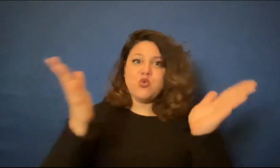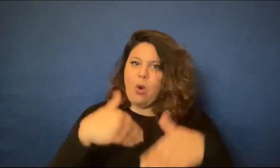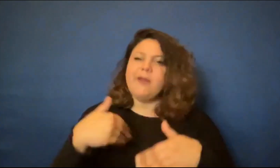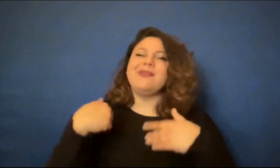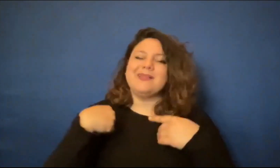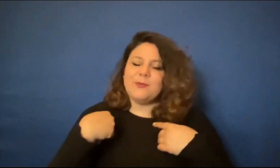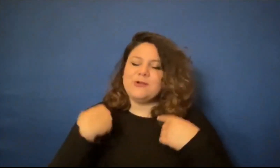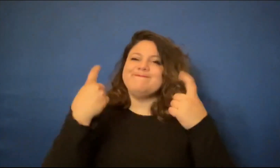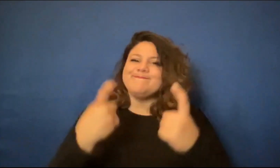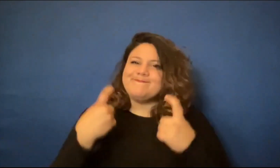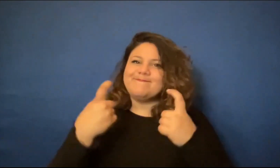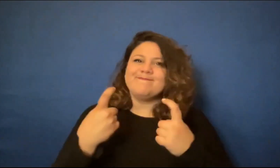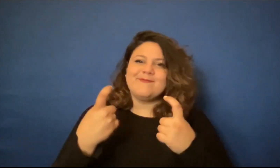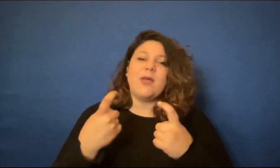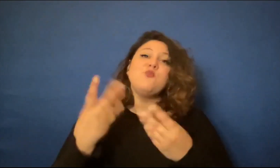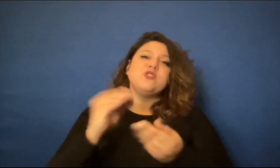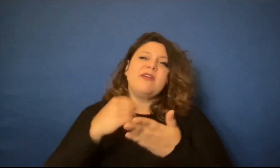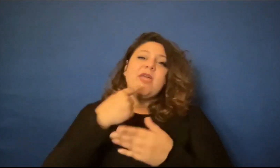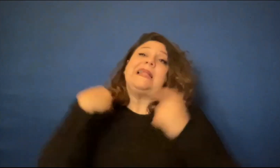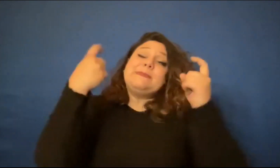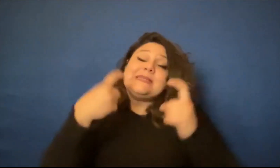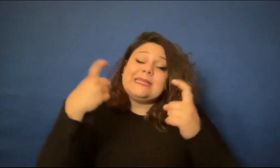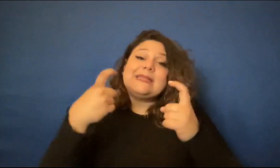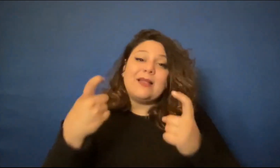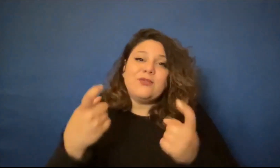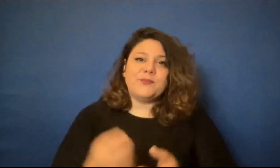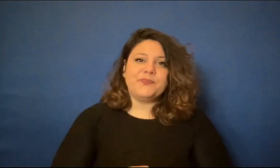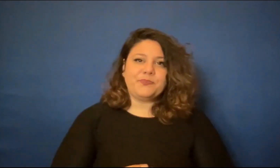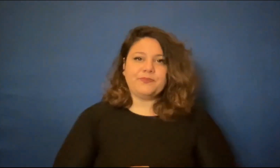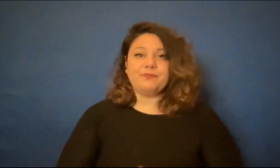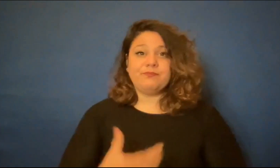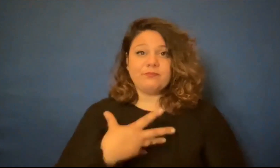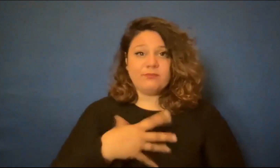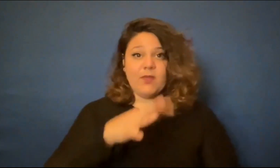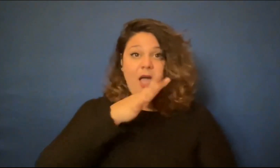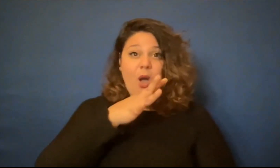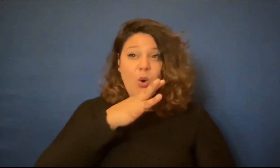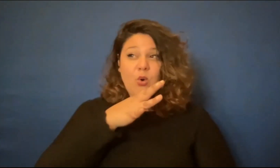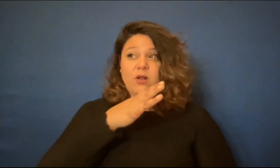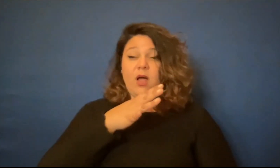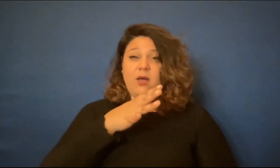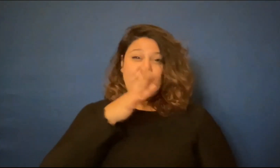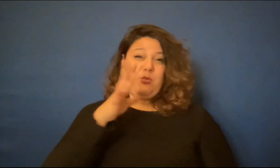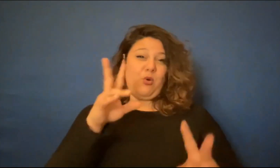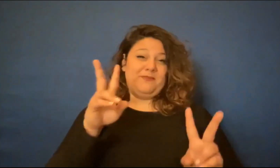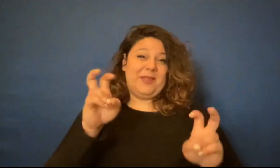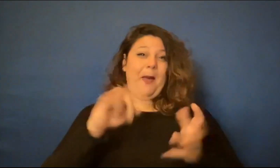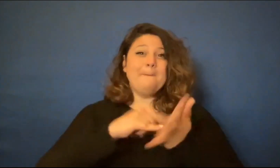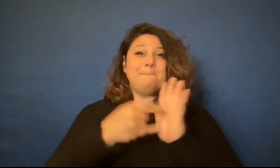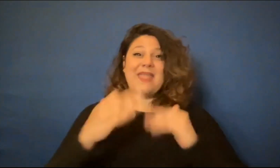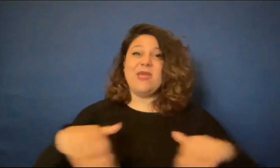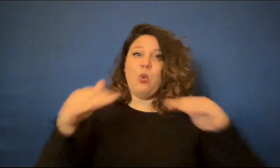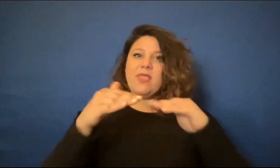muchas veces nos dicen, ¿no? Quizás ahora con el tema de los planes de igualdad en los que sí se exigen los protocolos